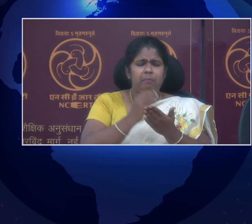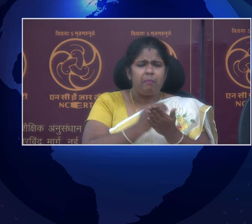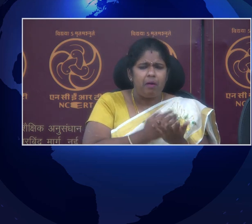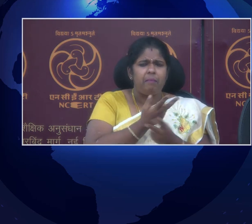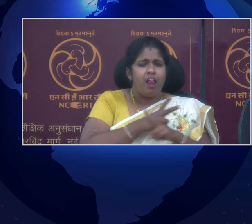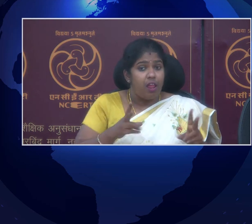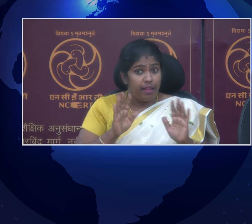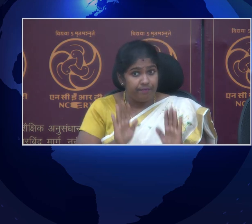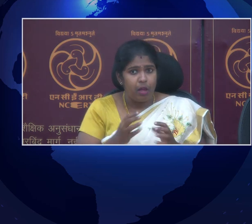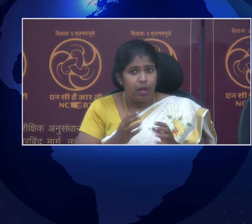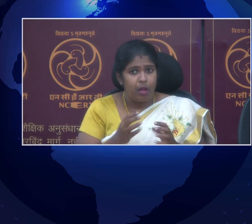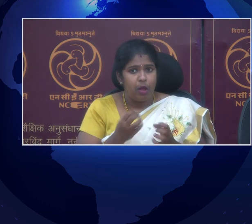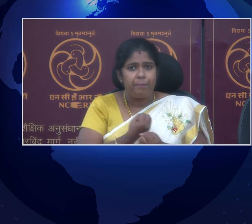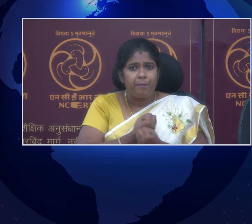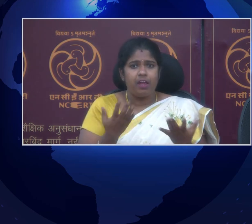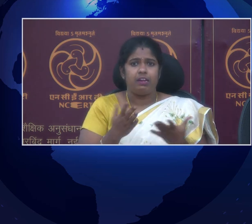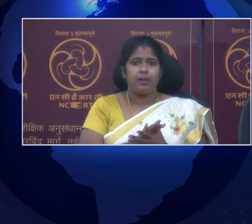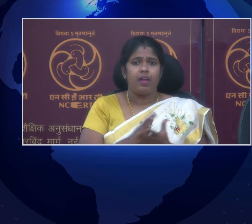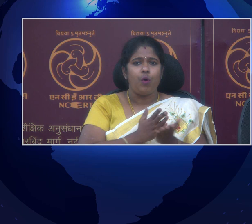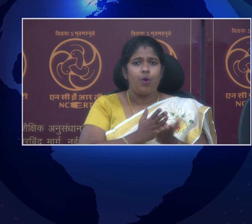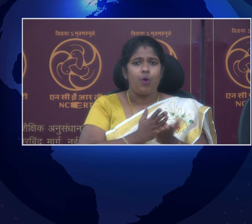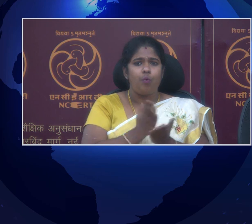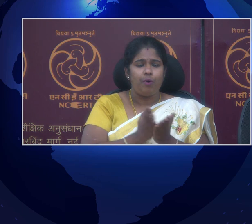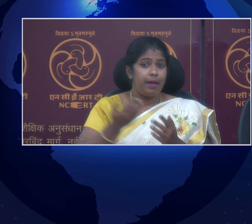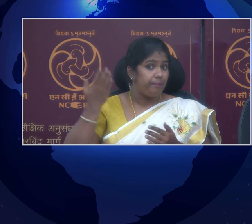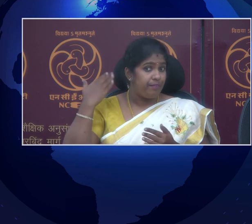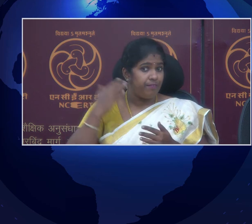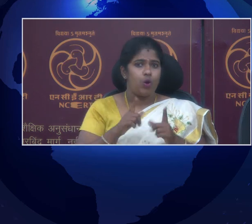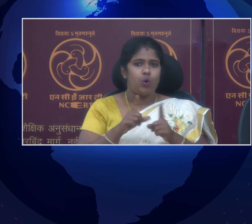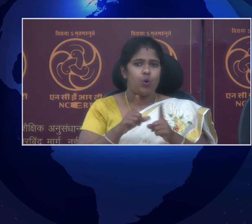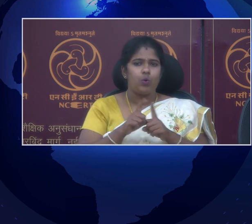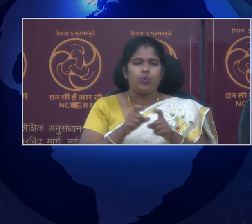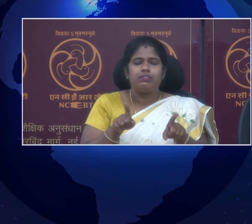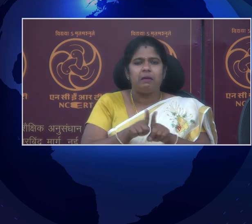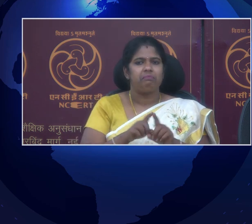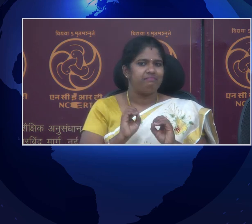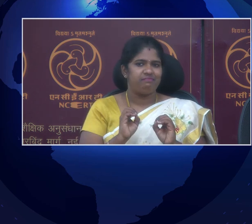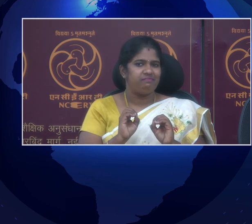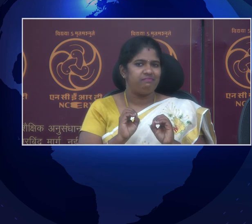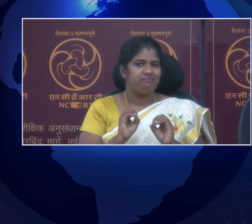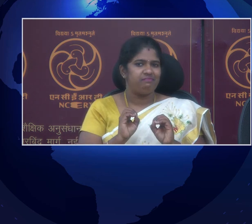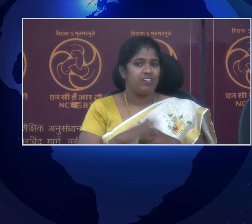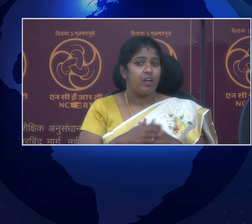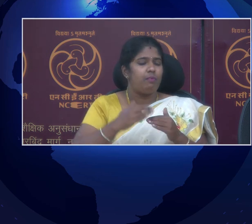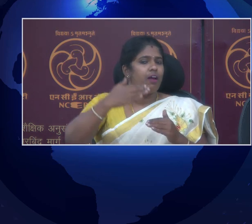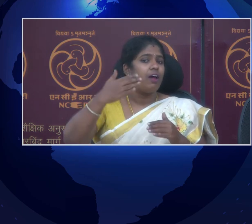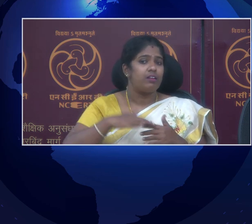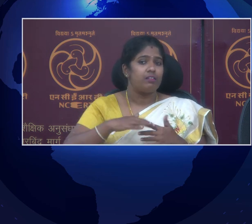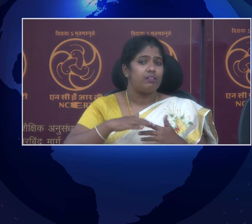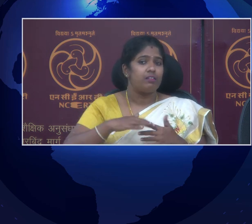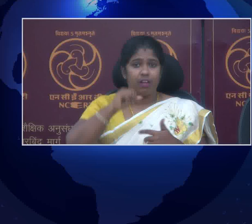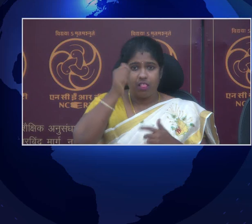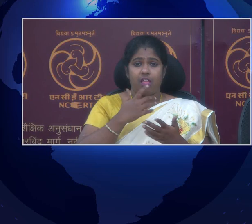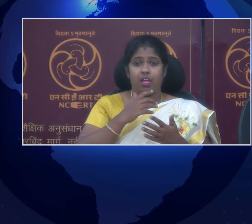संजीदा है या समाज संजीदा है, इतना शायद पहले नहीं हुआ है। तो आने वाले समय में भारतीय सांकेतिक भाषा का